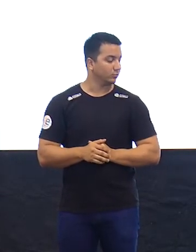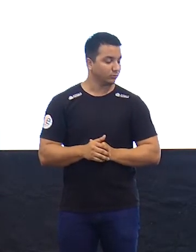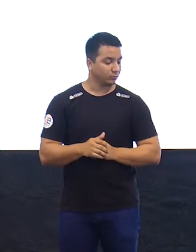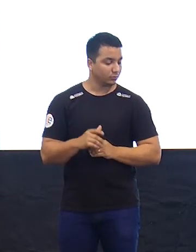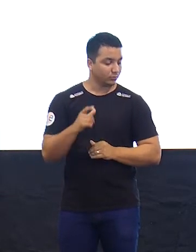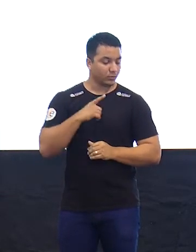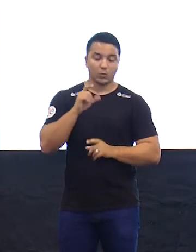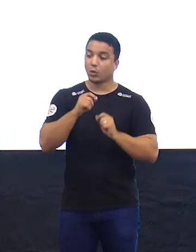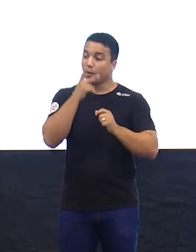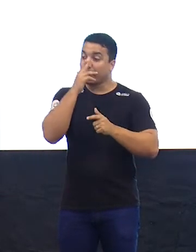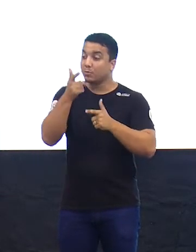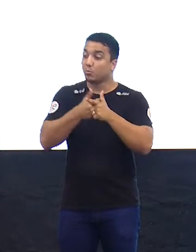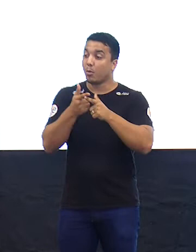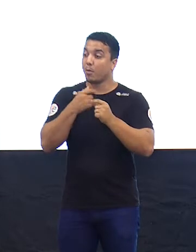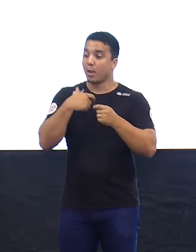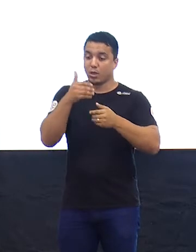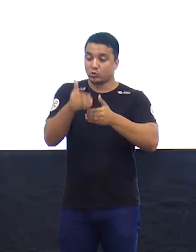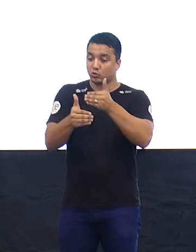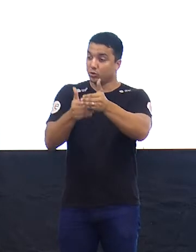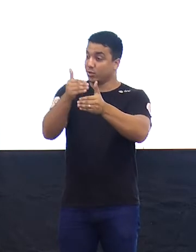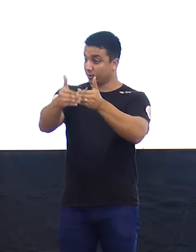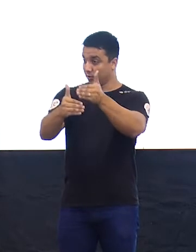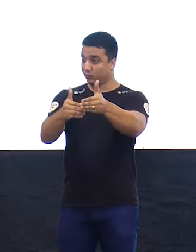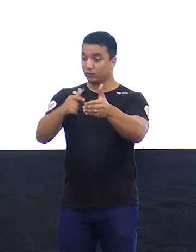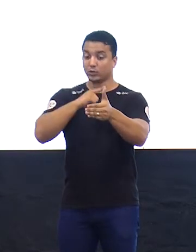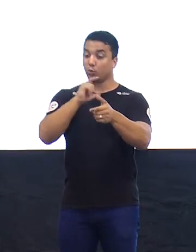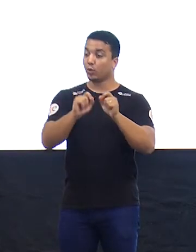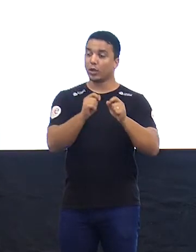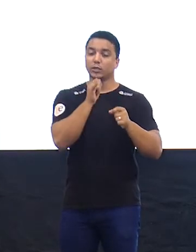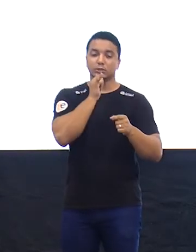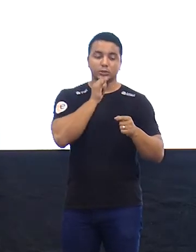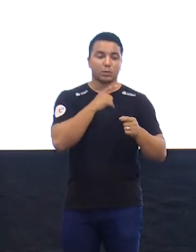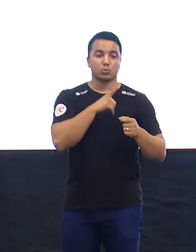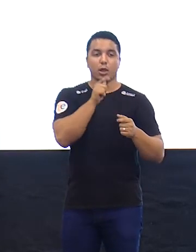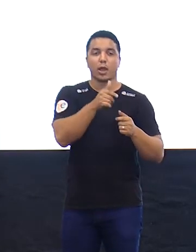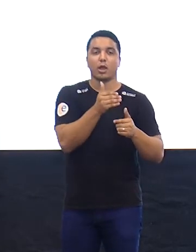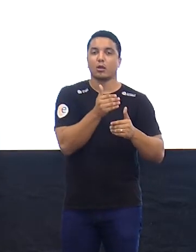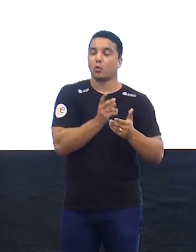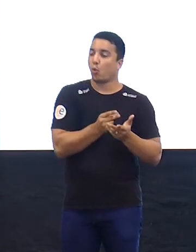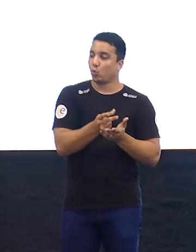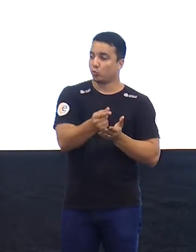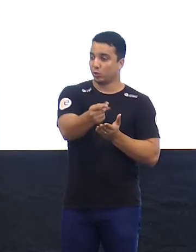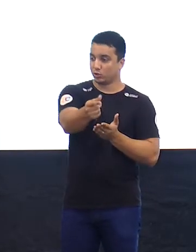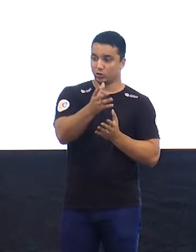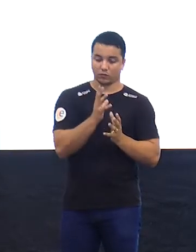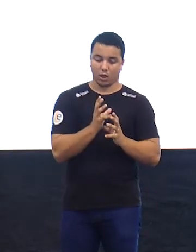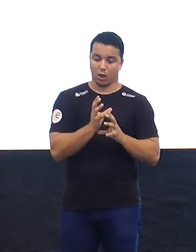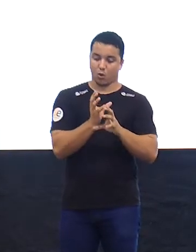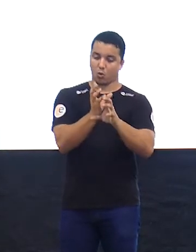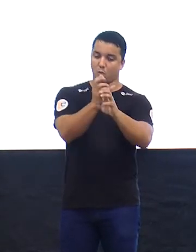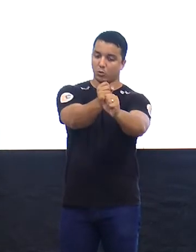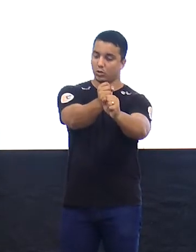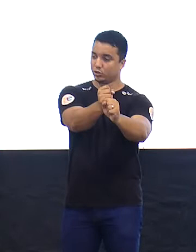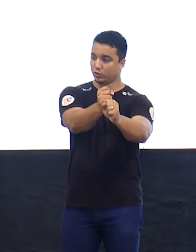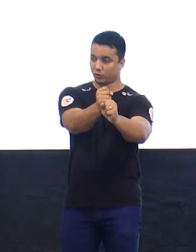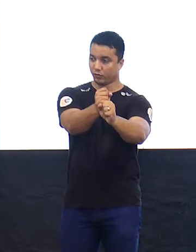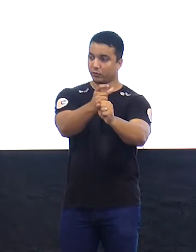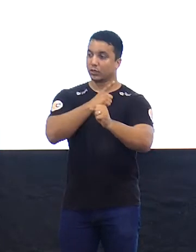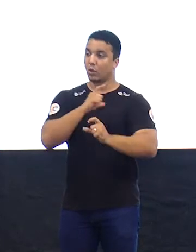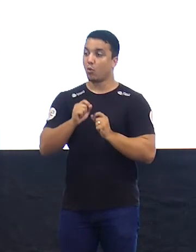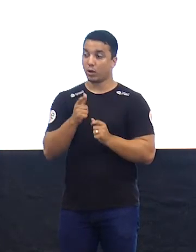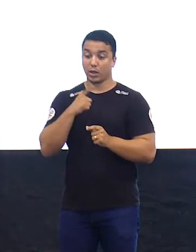o problema é que como são aumentos sucessivos ou aumentos cumulativos,